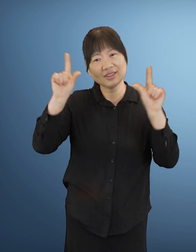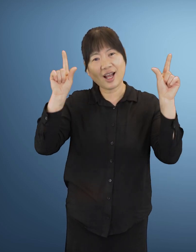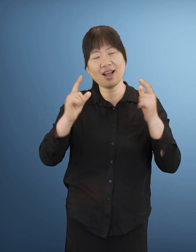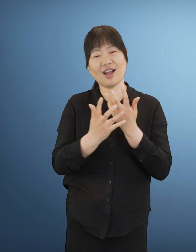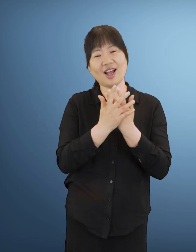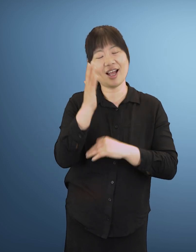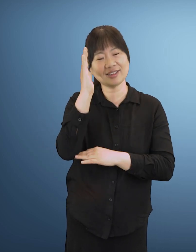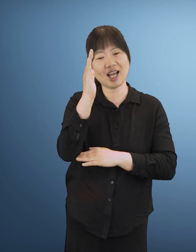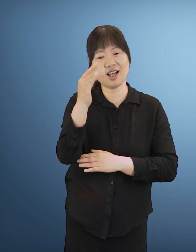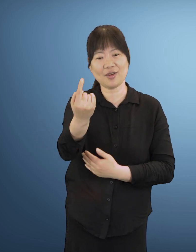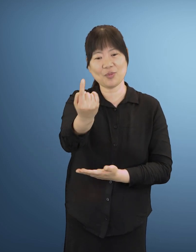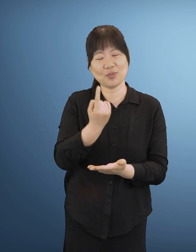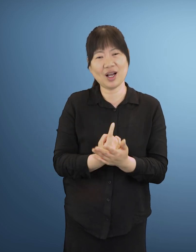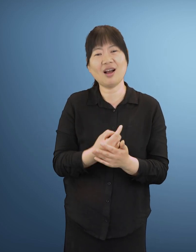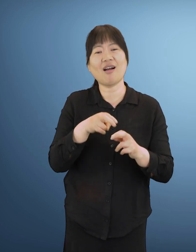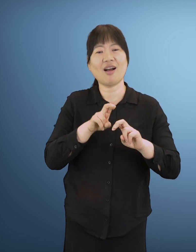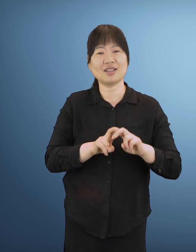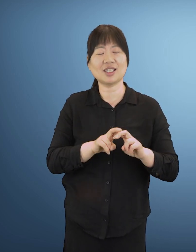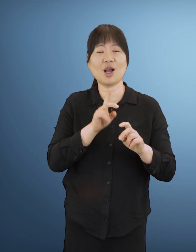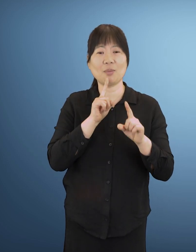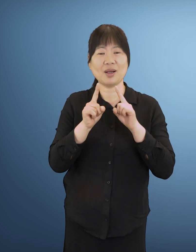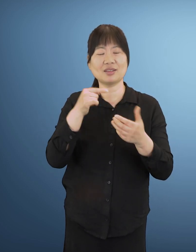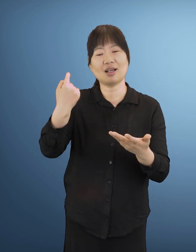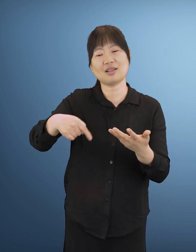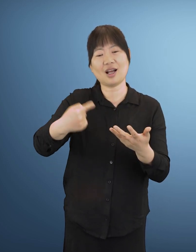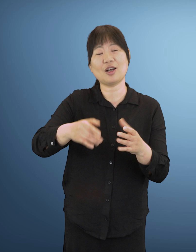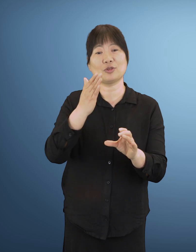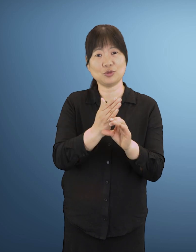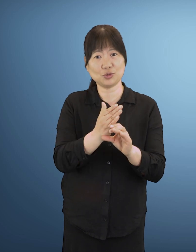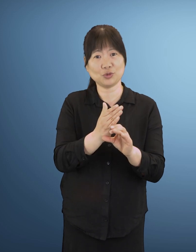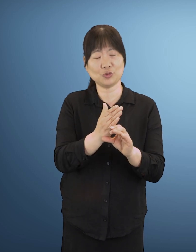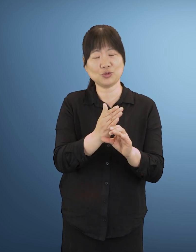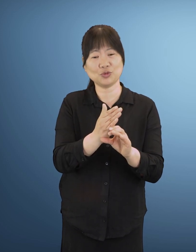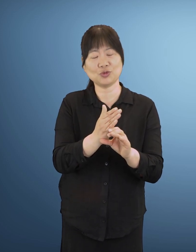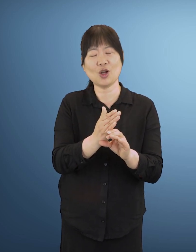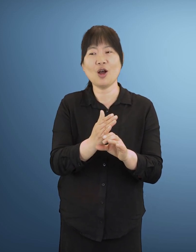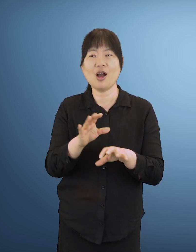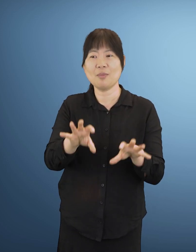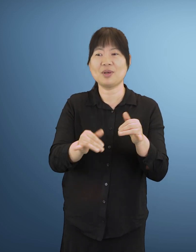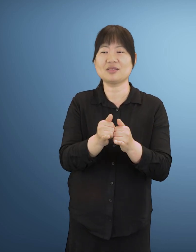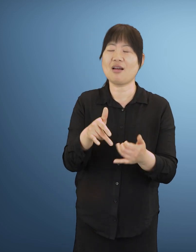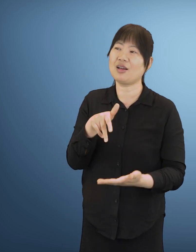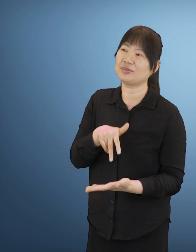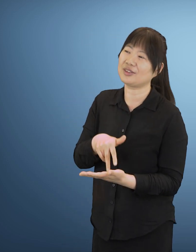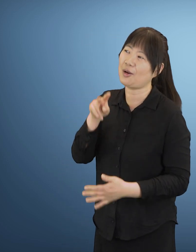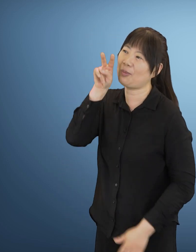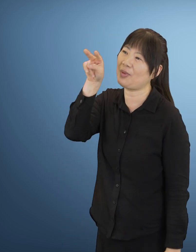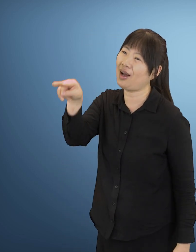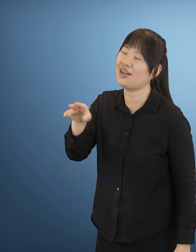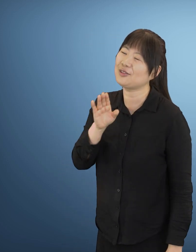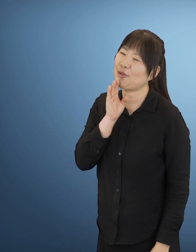회당에 들어와 앉아서 이제 말씀을 가르친다고 하니 마을 사람들 입장에서는 얼마나